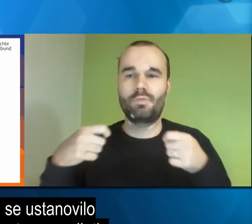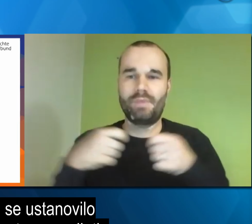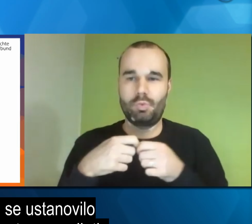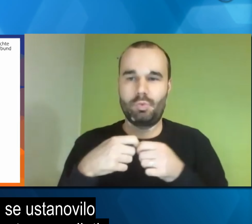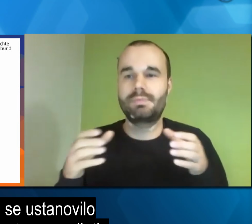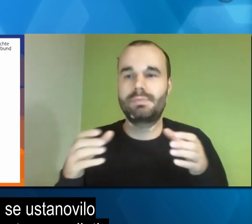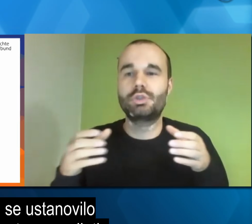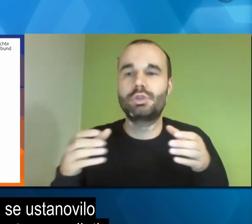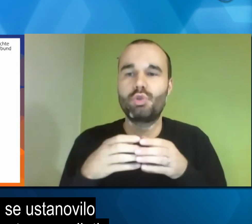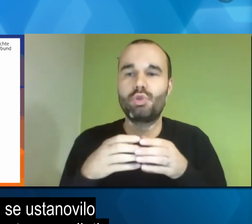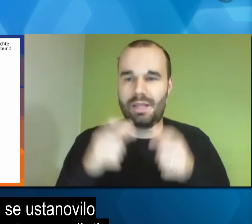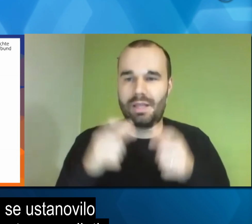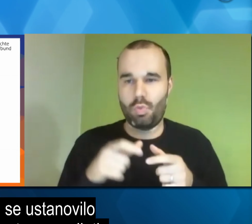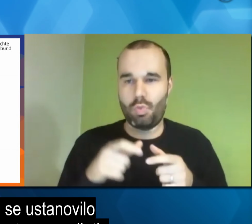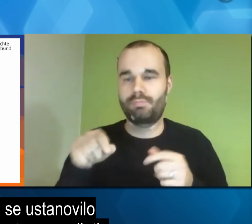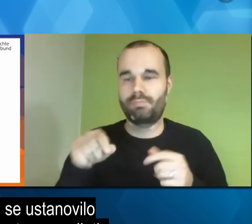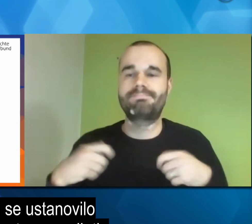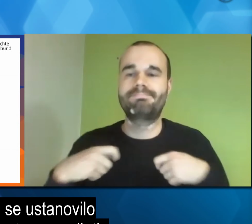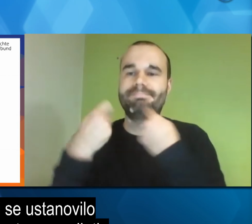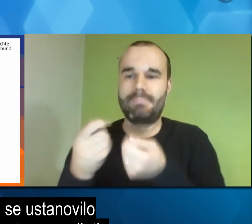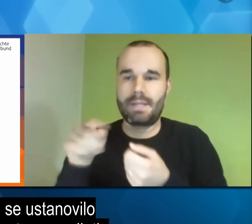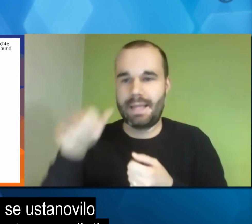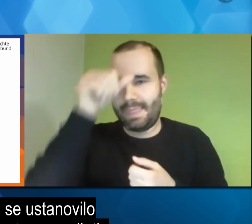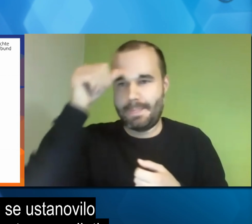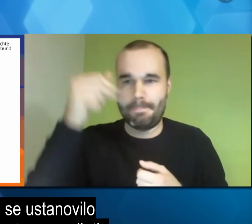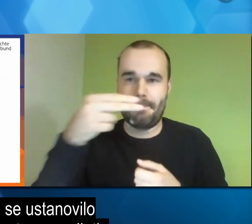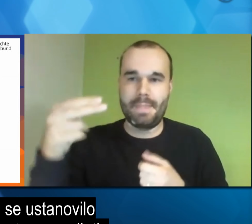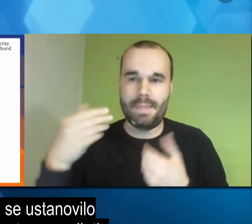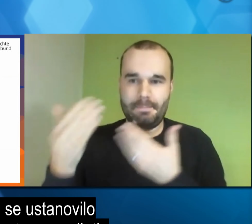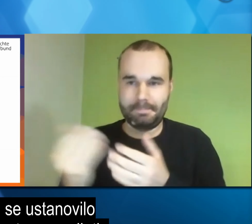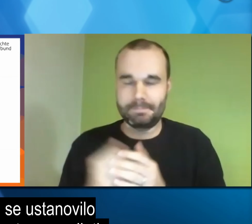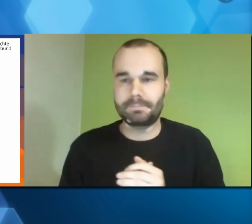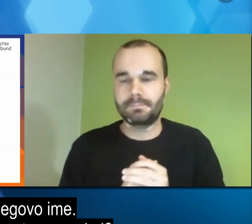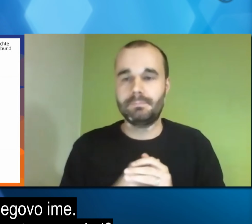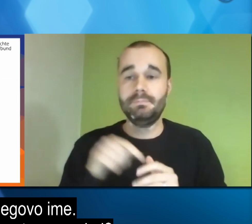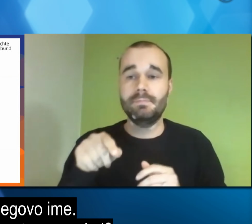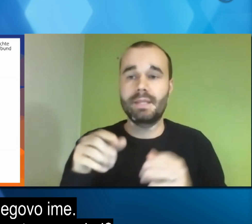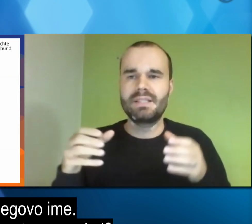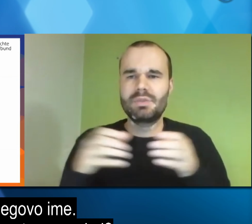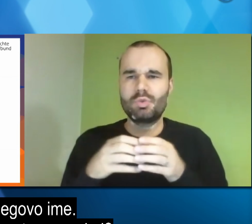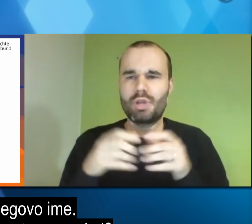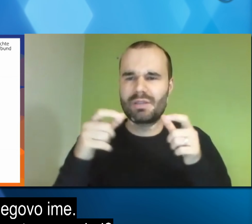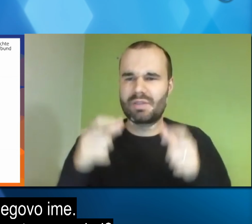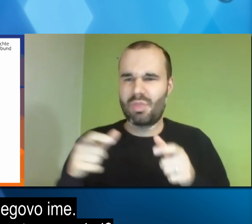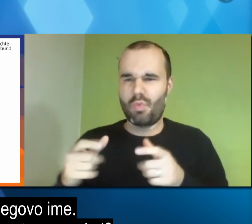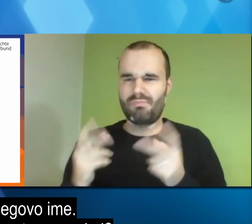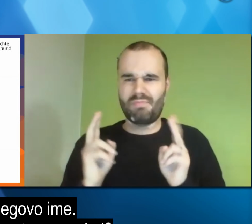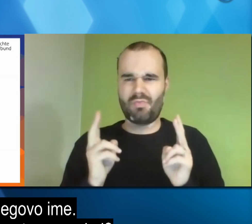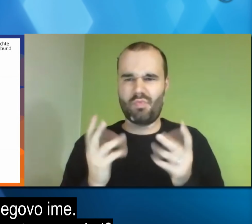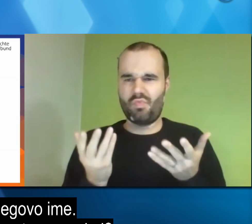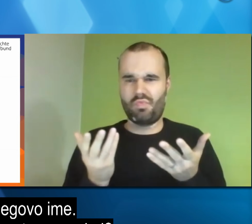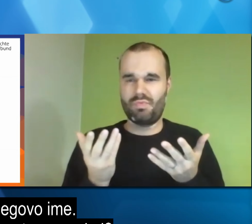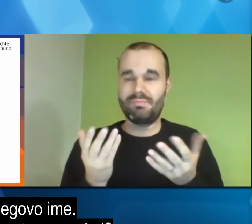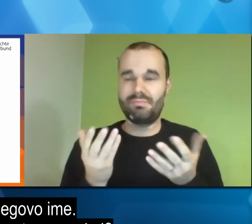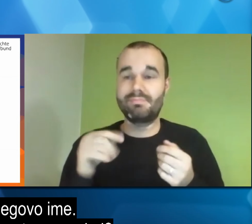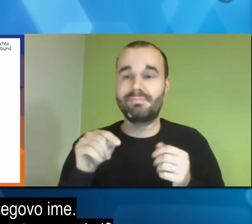uredilo, da bi se ustanovilo to podjetje in zato so temu podjetju potem tudi dali njegovo ime.